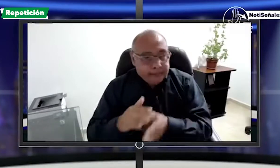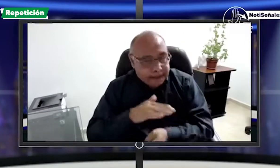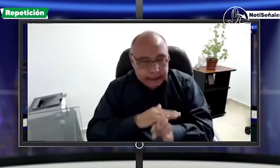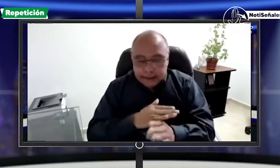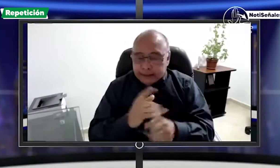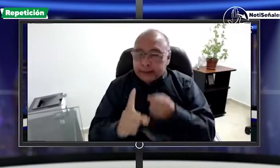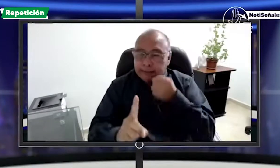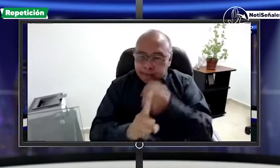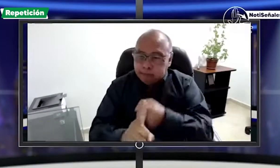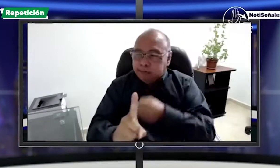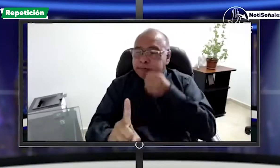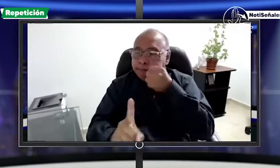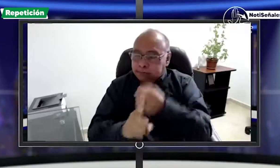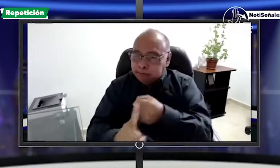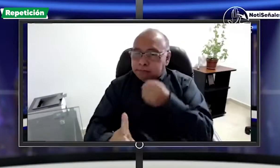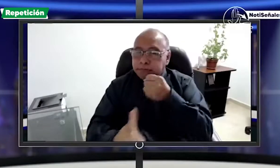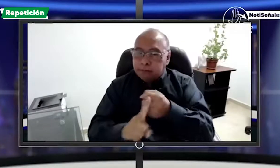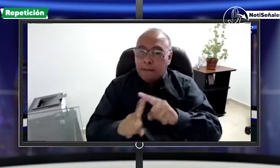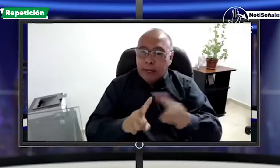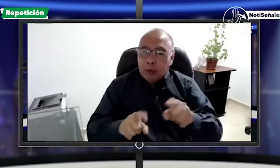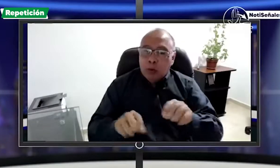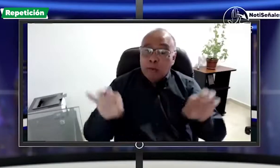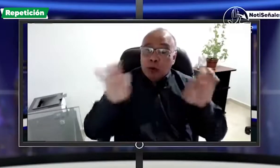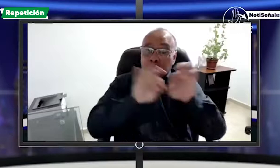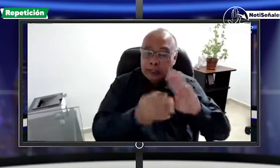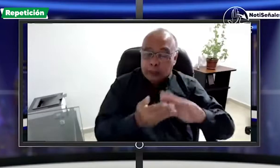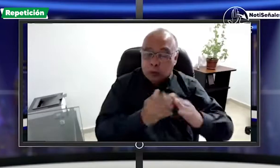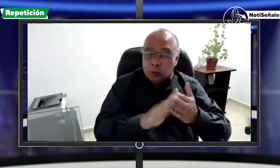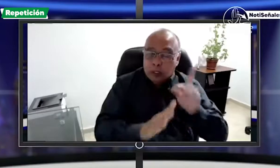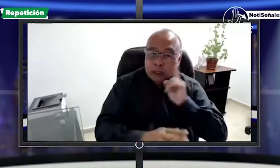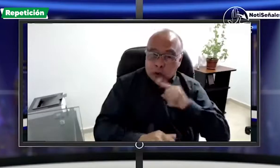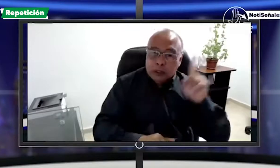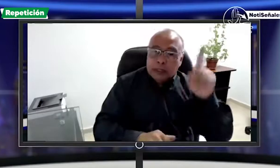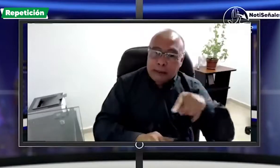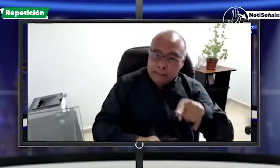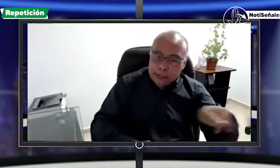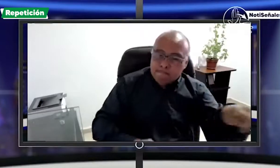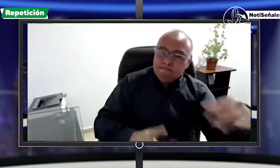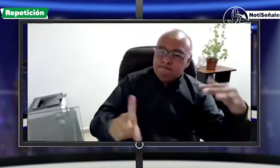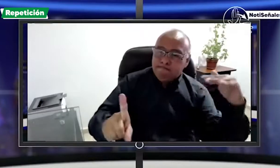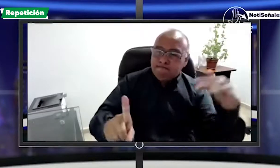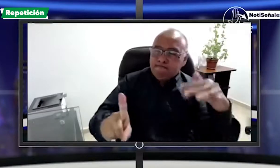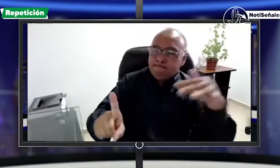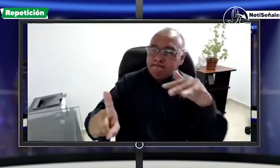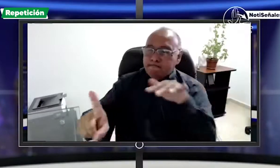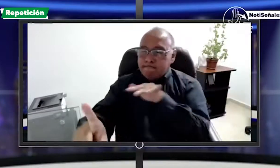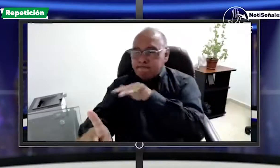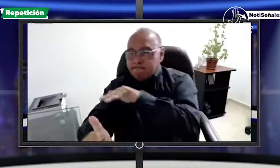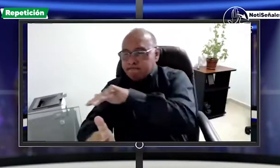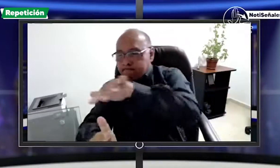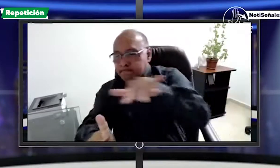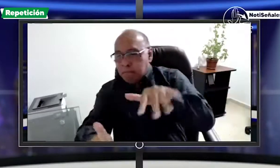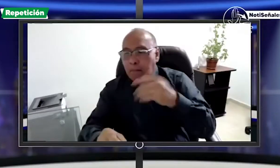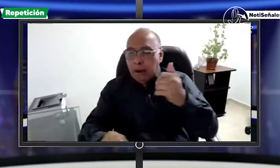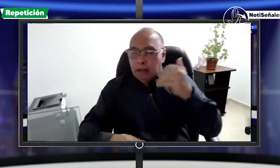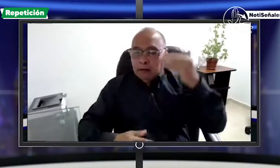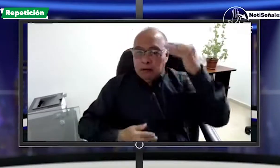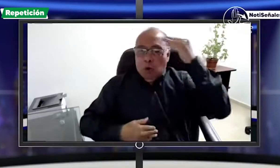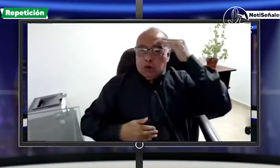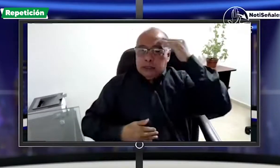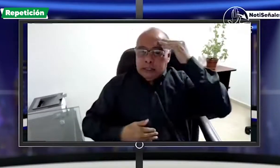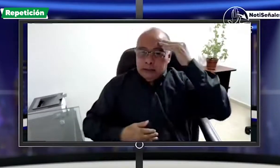Nosotros Todos nosotros Como FENASCOL Seguimos en esta lucha Buscando que exista Esta accesibilidad Pero no es algo Que venga